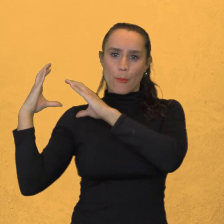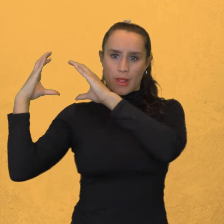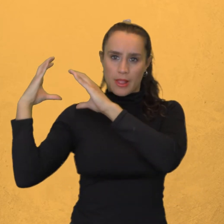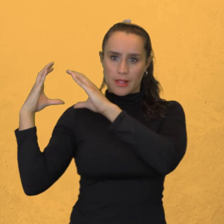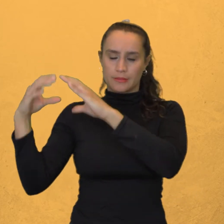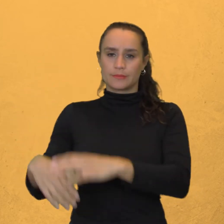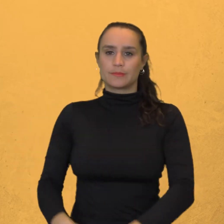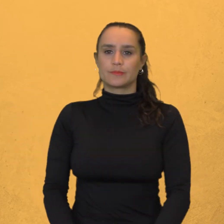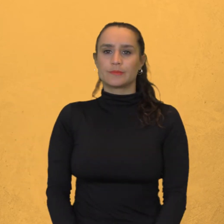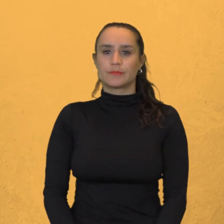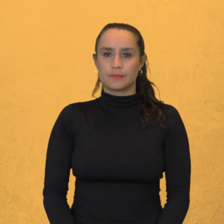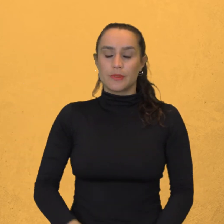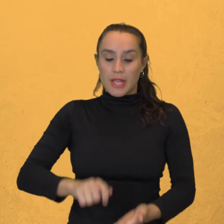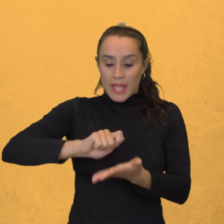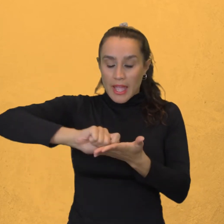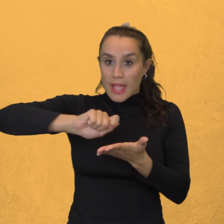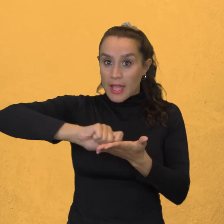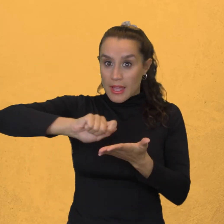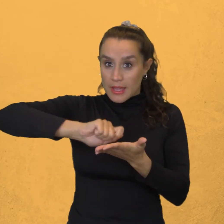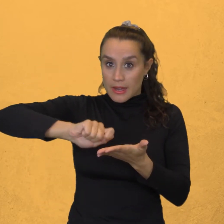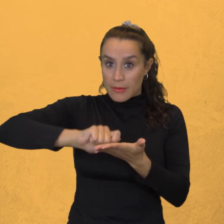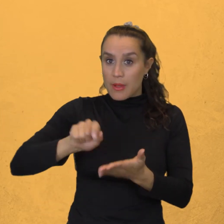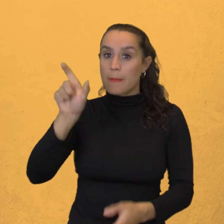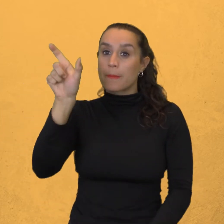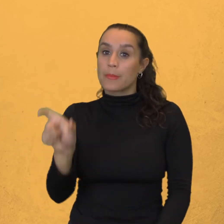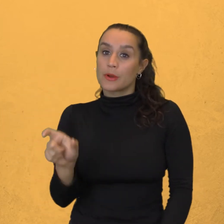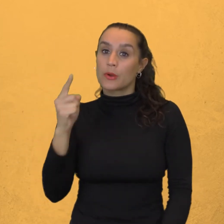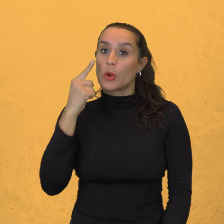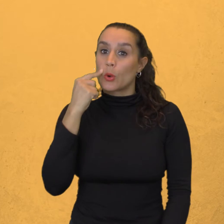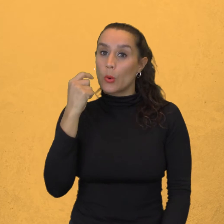Por Marco Antonio Valencia Calle